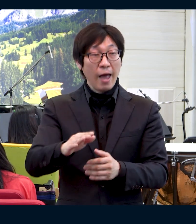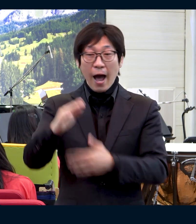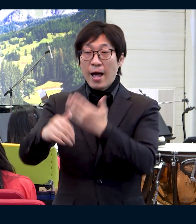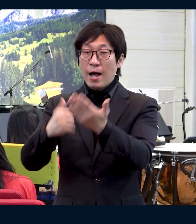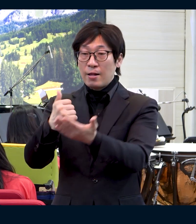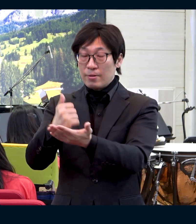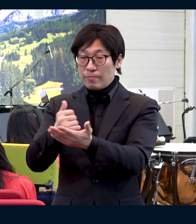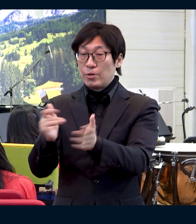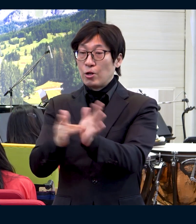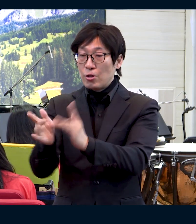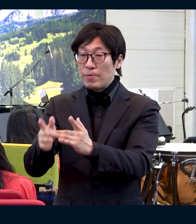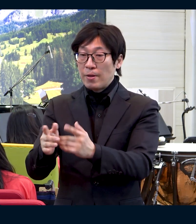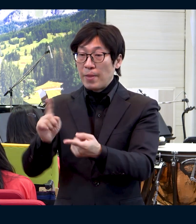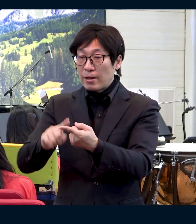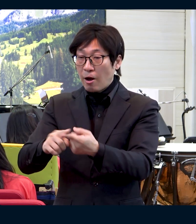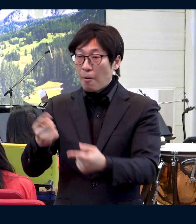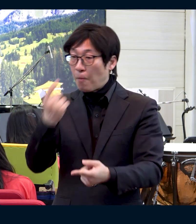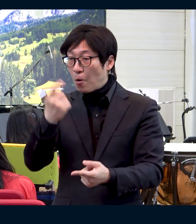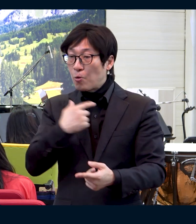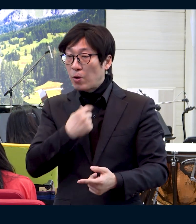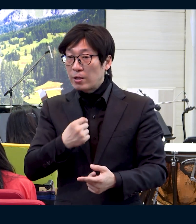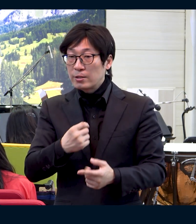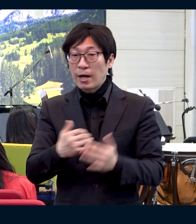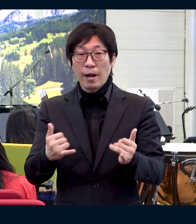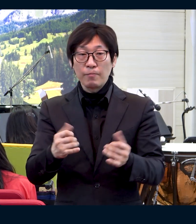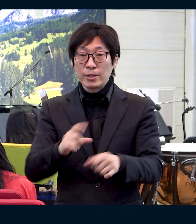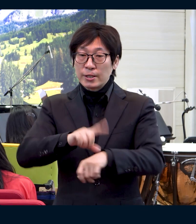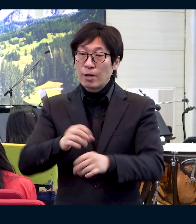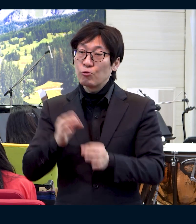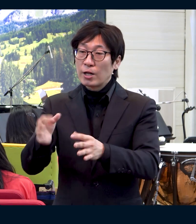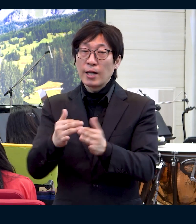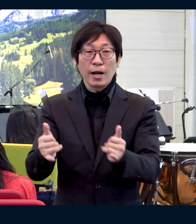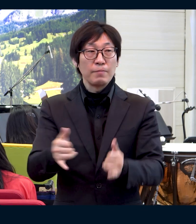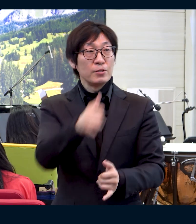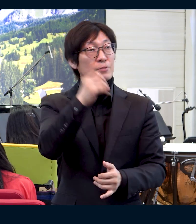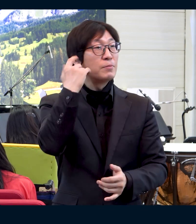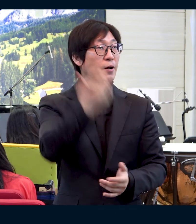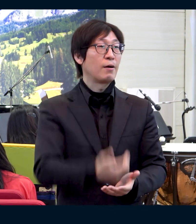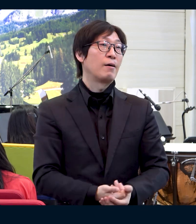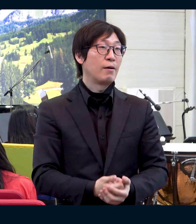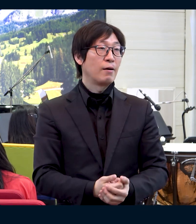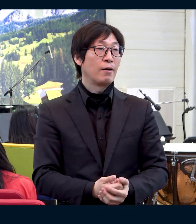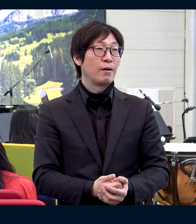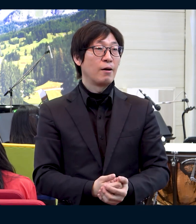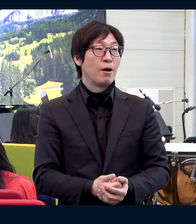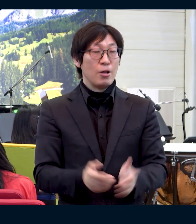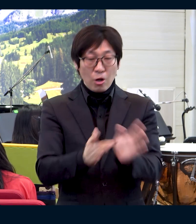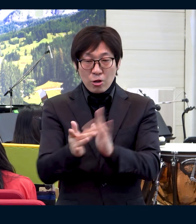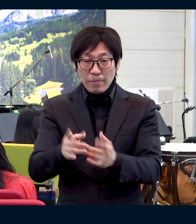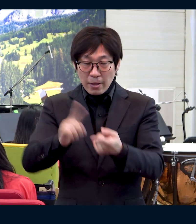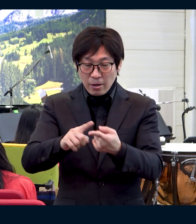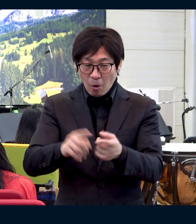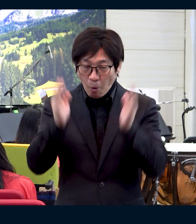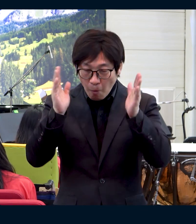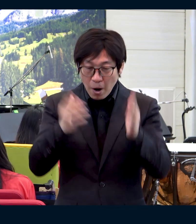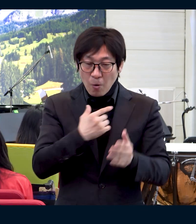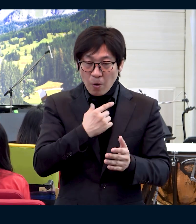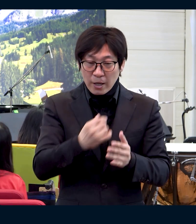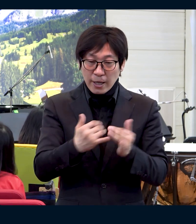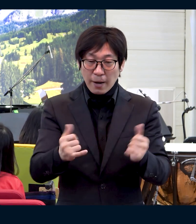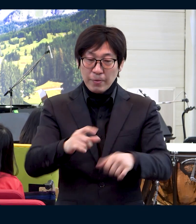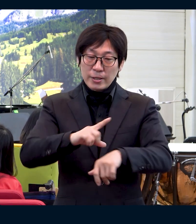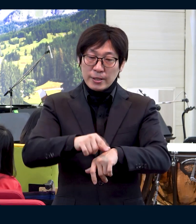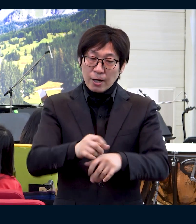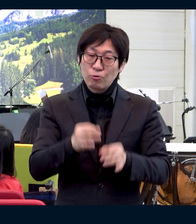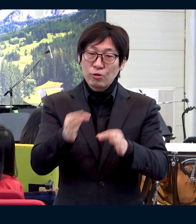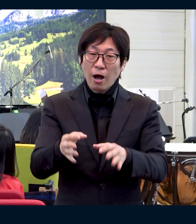있느냐는 것입니다. 하루 24시간 중에 예수님을 알기 위해서 얼마간의 시간을 쓰고 투자하십니까? 그리고 그